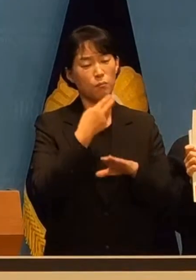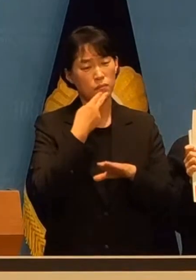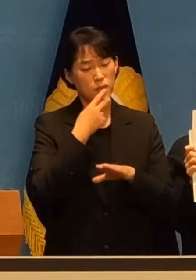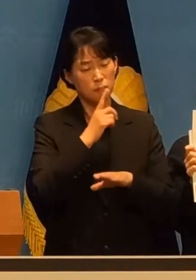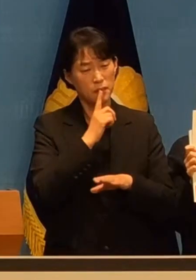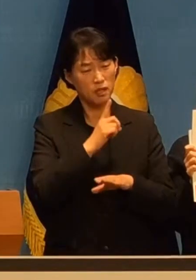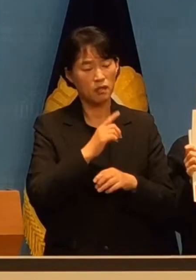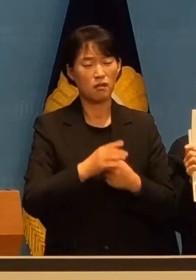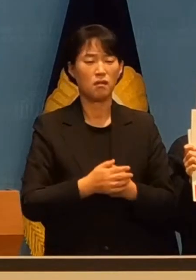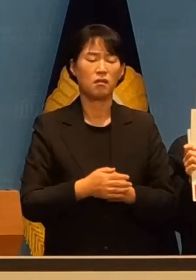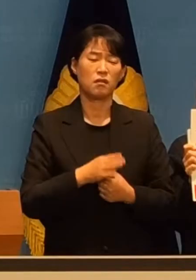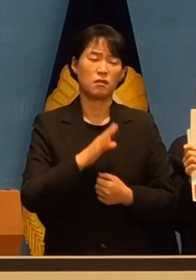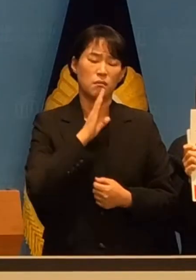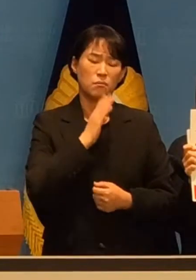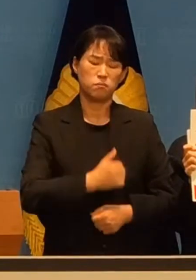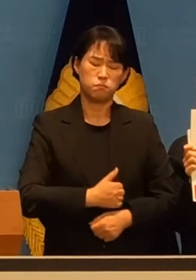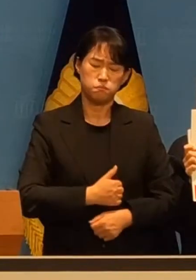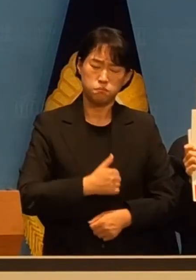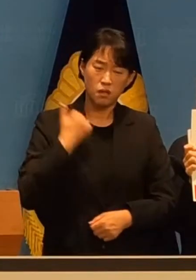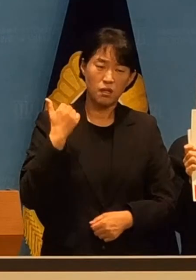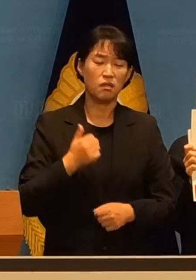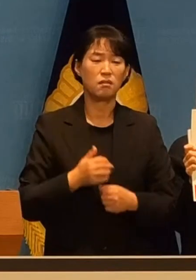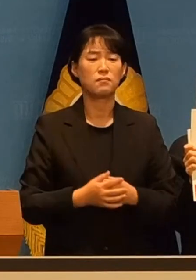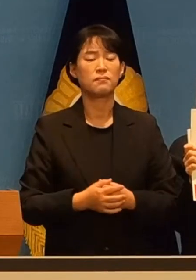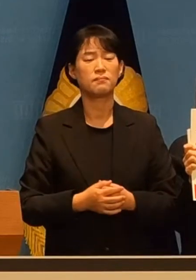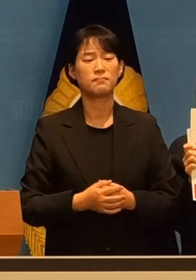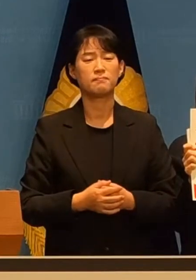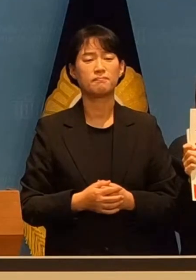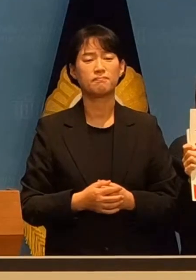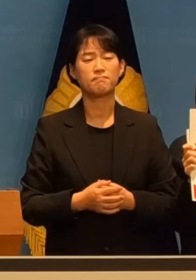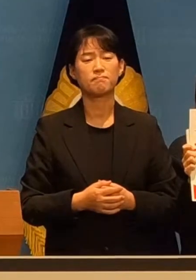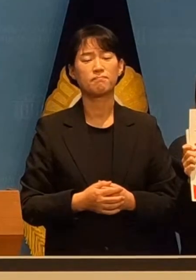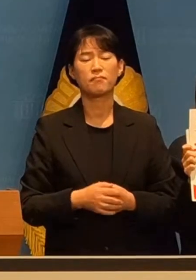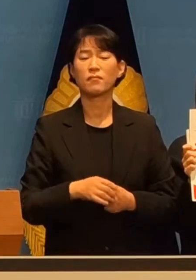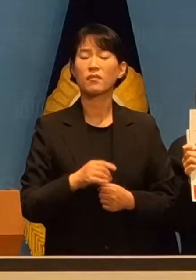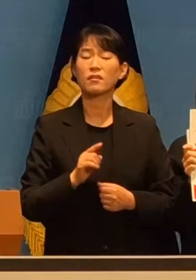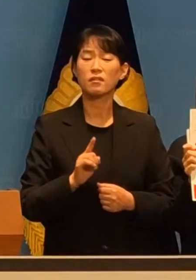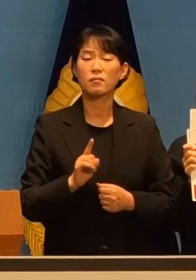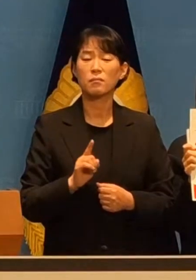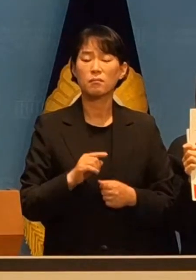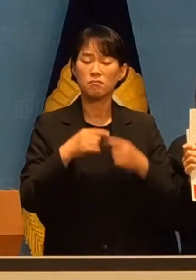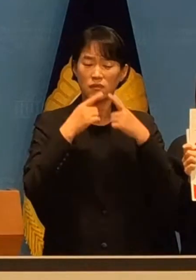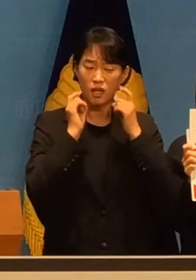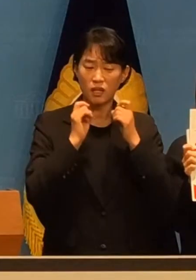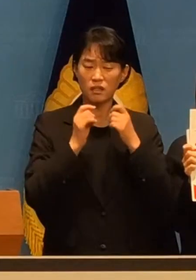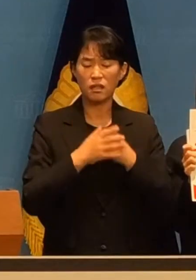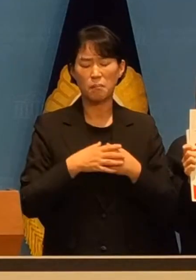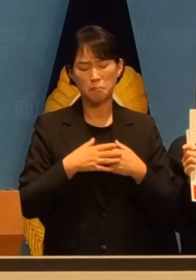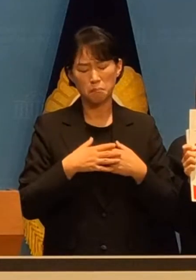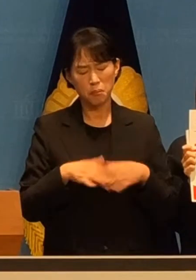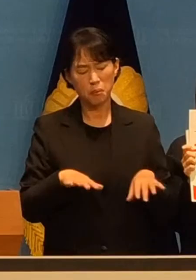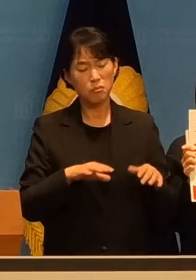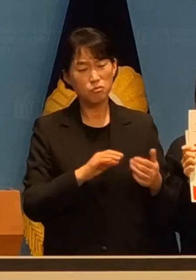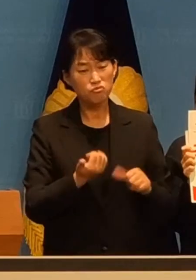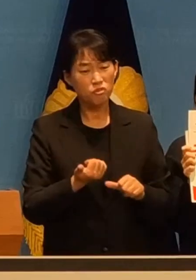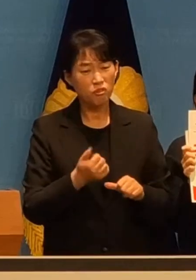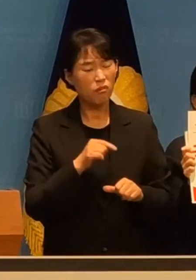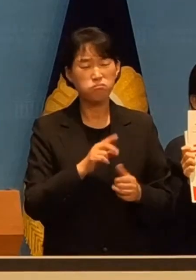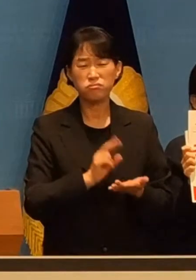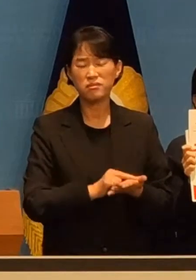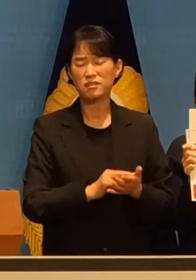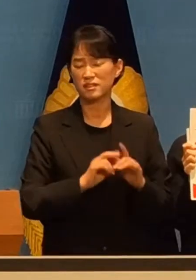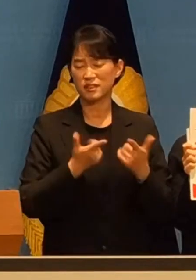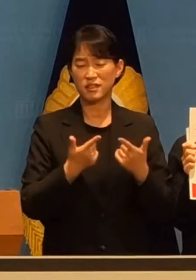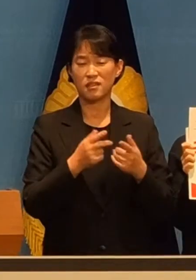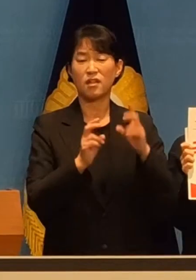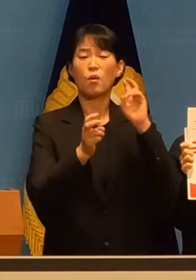것이 정말 분개하게 만들고 있습니다. 이건 개인의 과로사 문제로 치부할 수 없습니다.